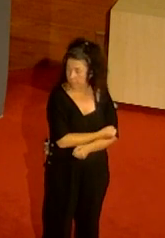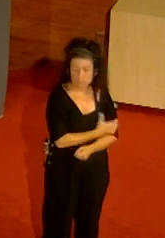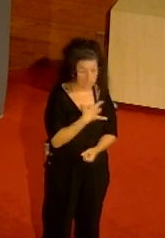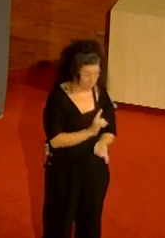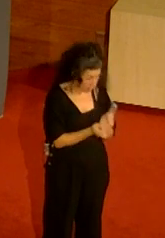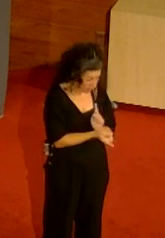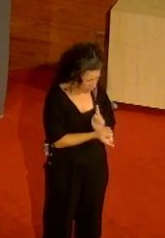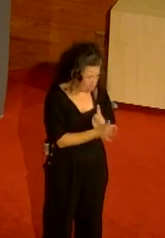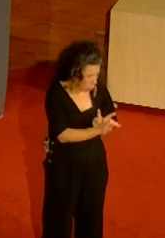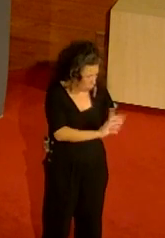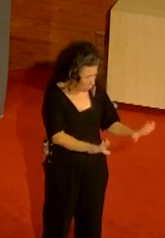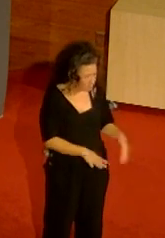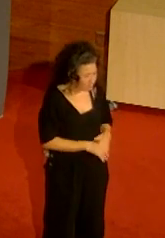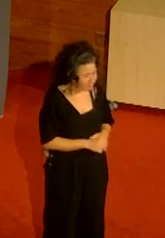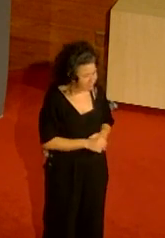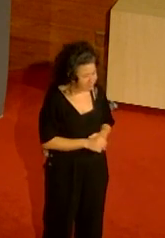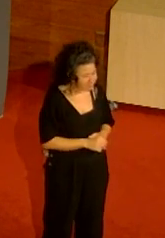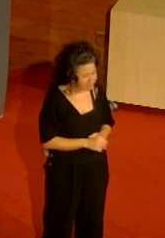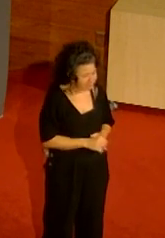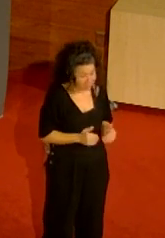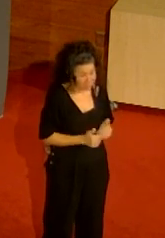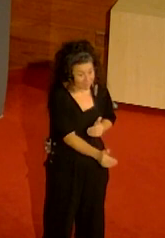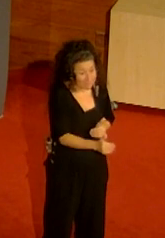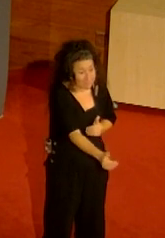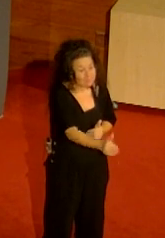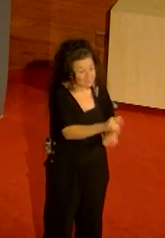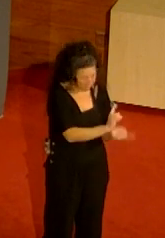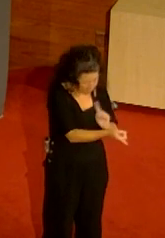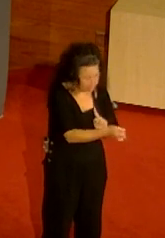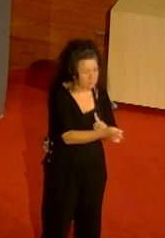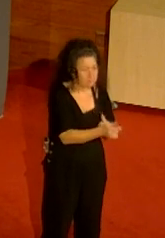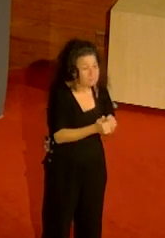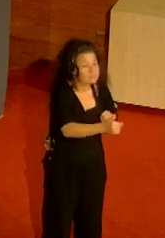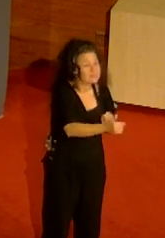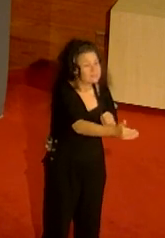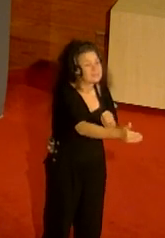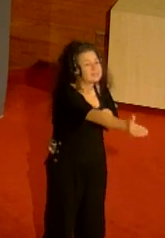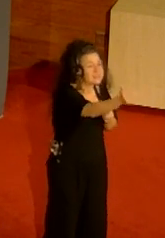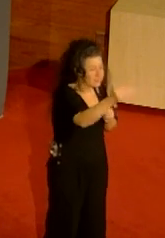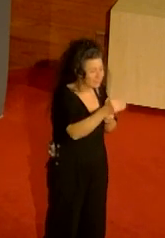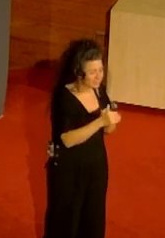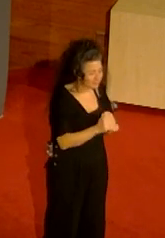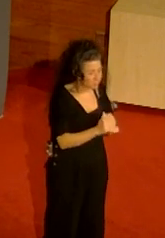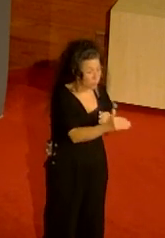Sí, claro. Claro que se puede. Y se cambiará algún día. Algún día. Tiene que